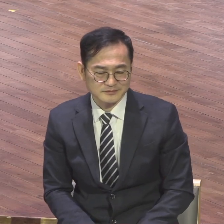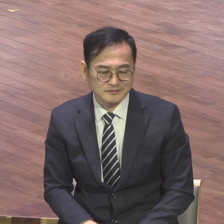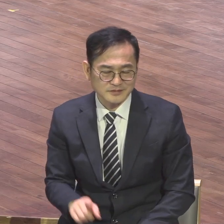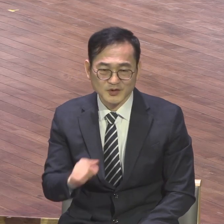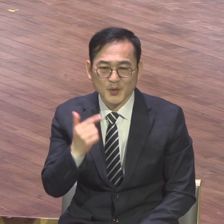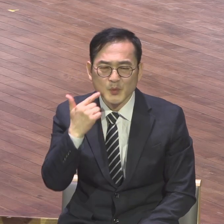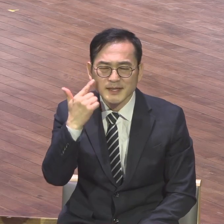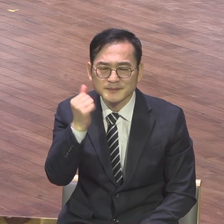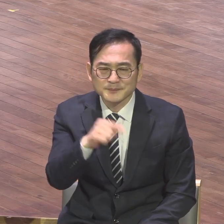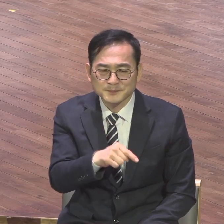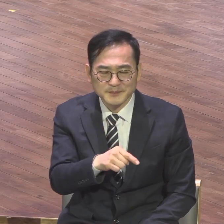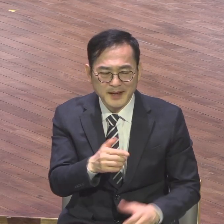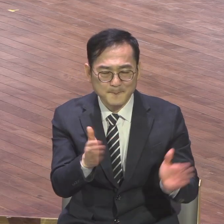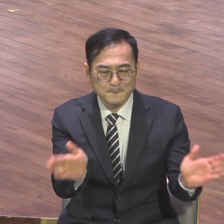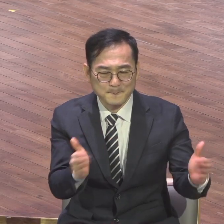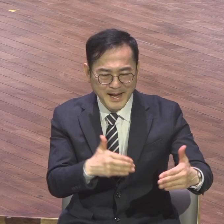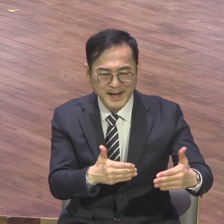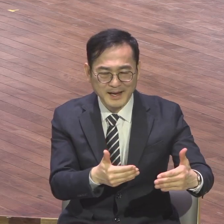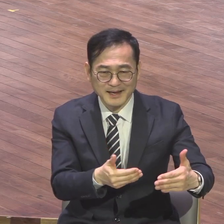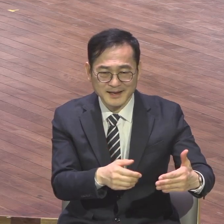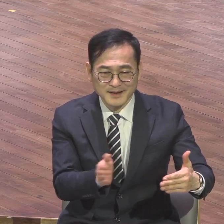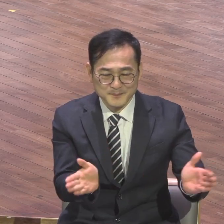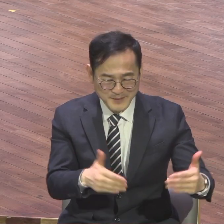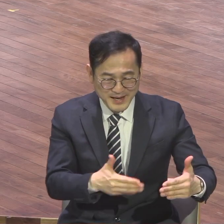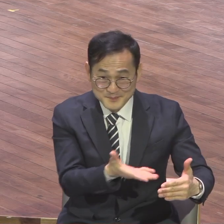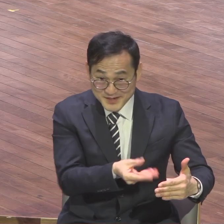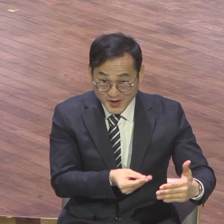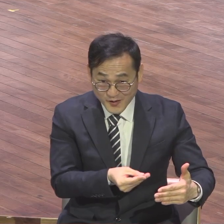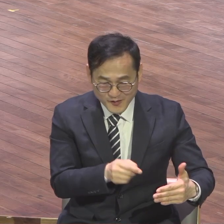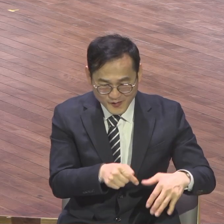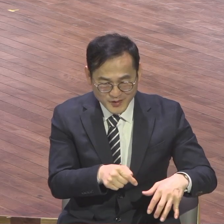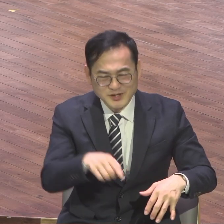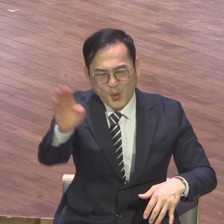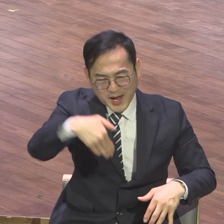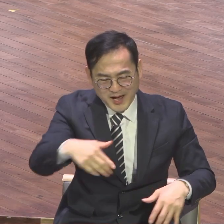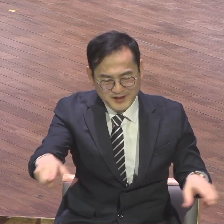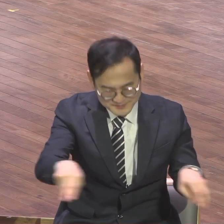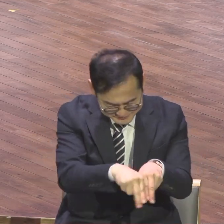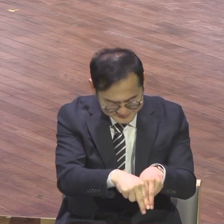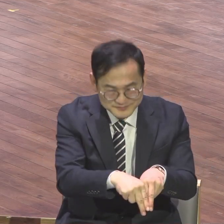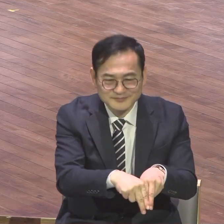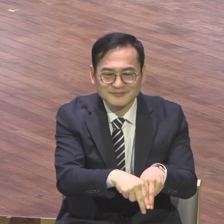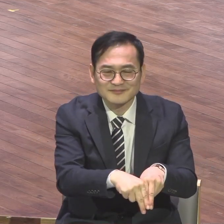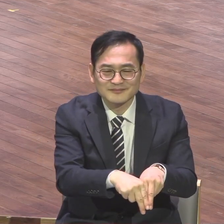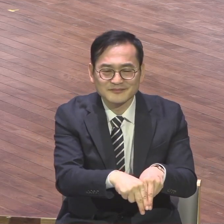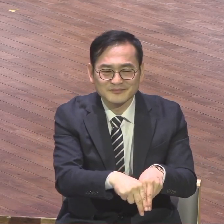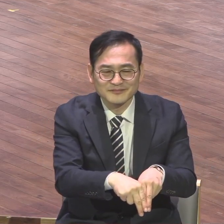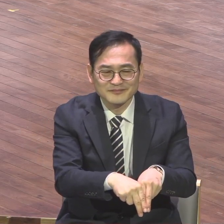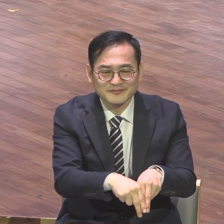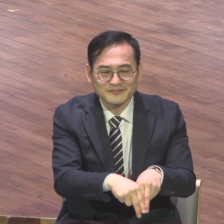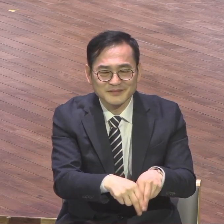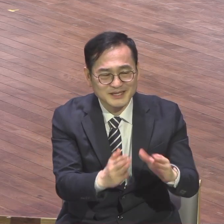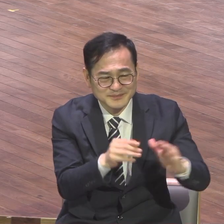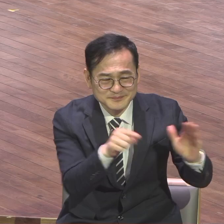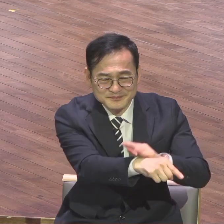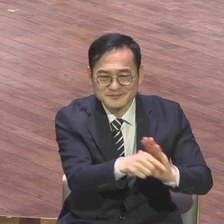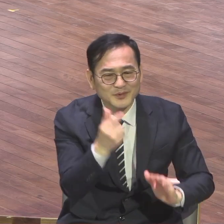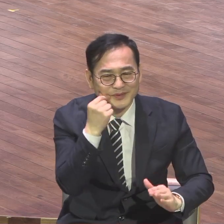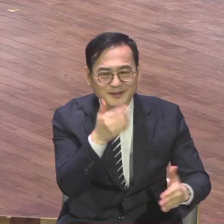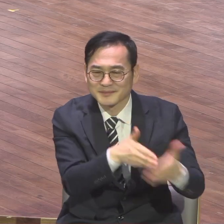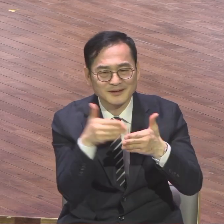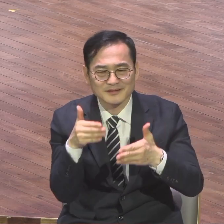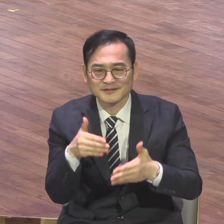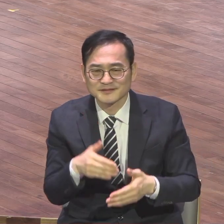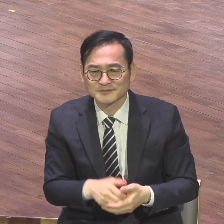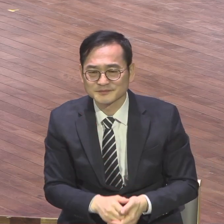하나 빌려가지고 그 방 하나 빌려가지고 신방을 거기서 하는 겁니다. 개인집 못 가요. 그만큼 세상이 그렇게